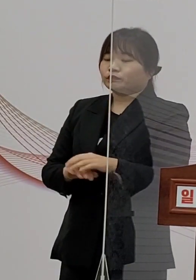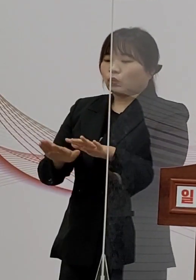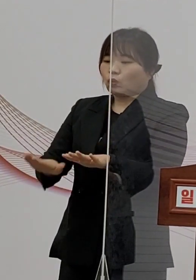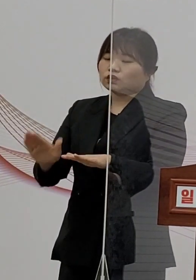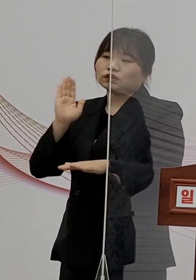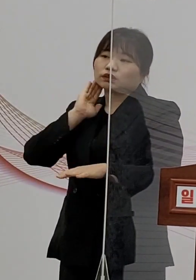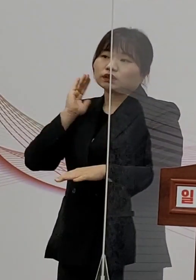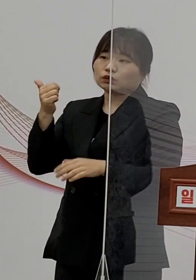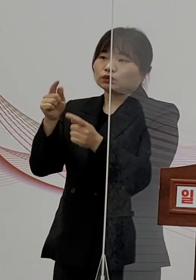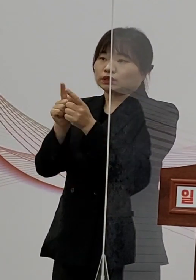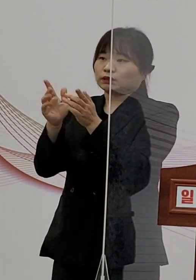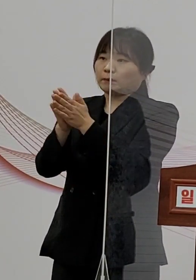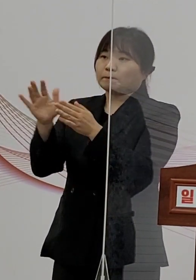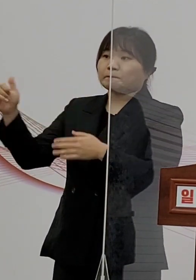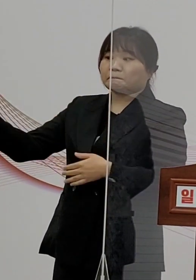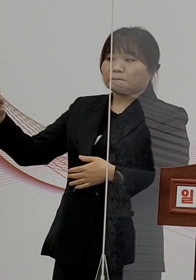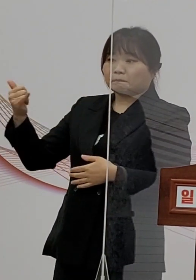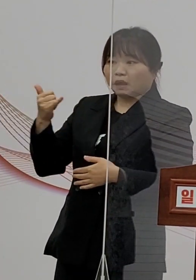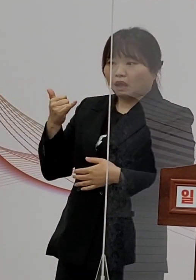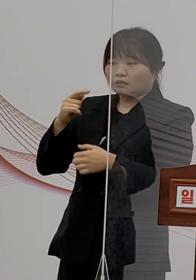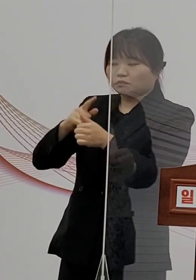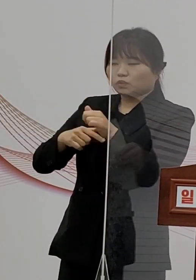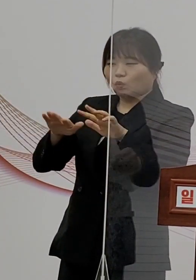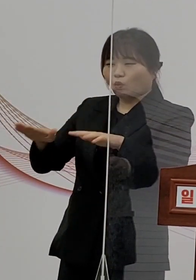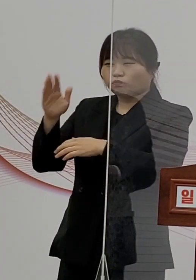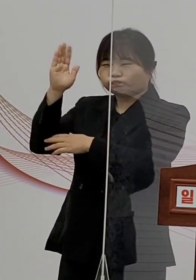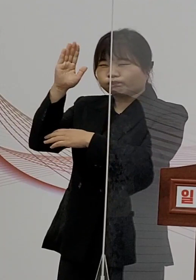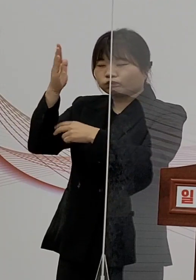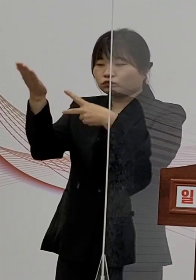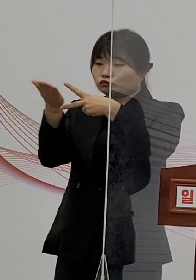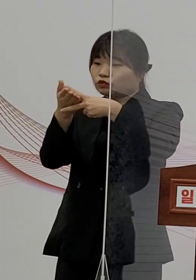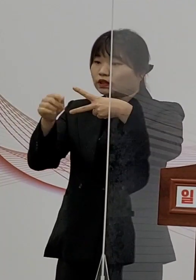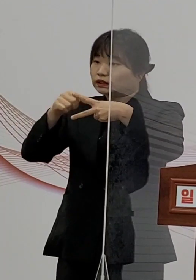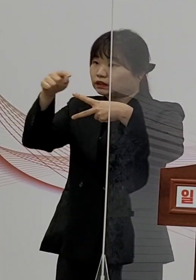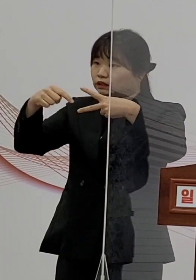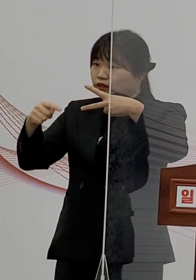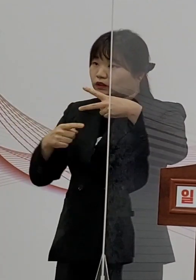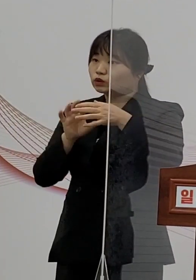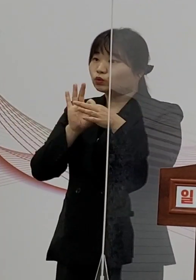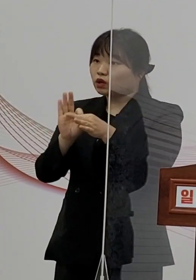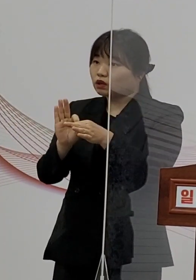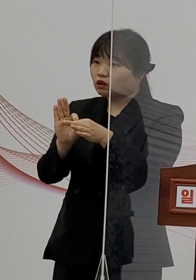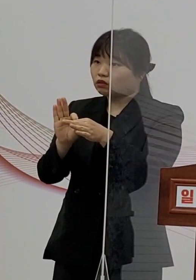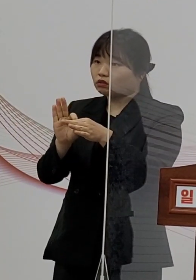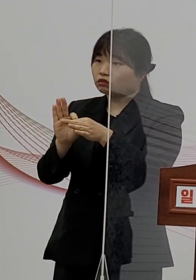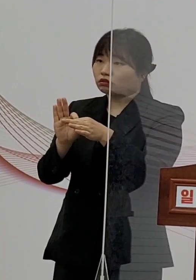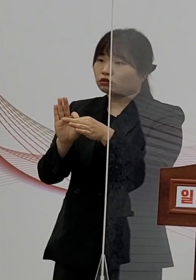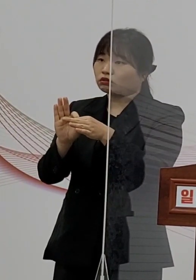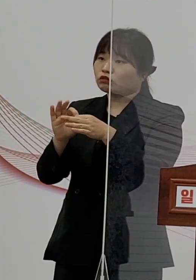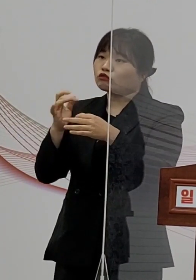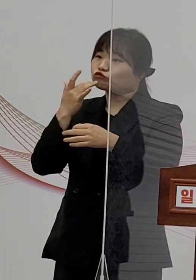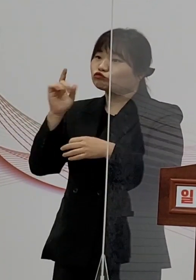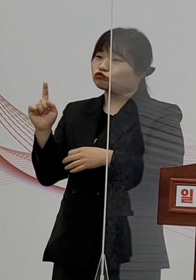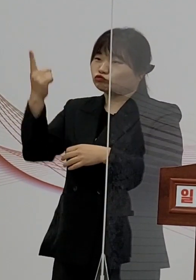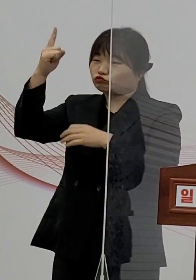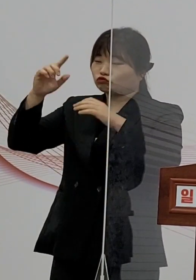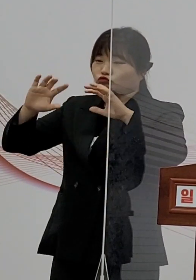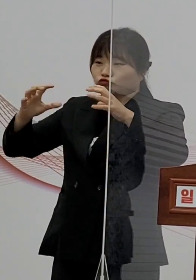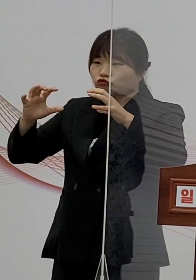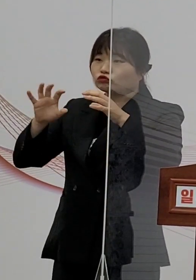대통령께서 직접 전화를 주셔서 오늘 이 두 가지 방위사업청 관련 그리고 우주항공 R&D